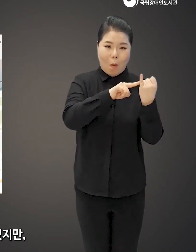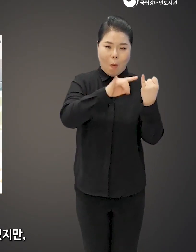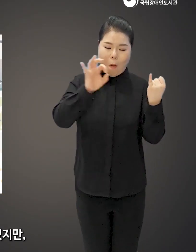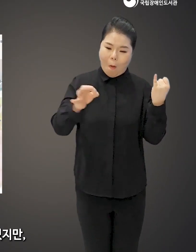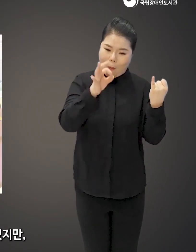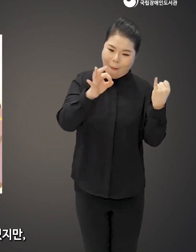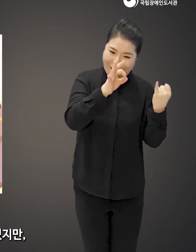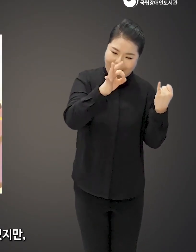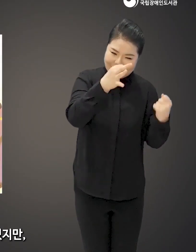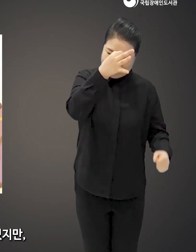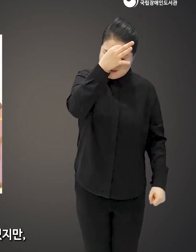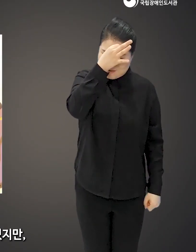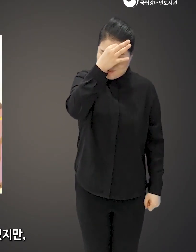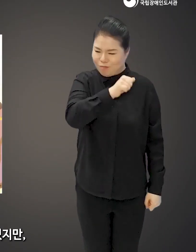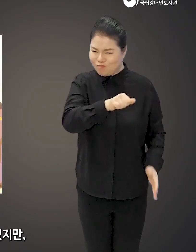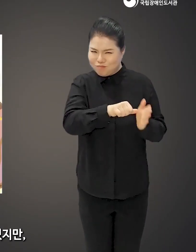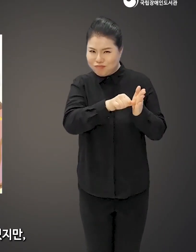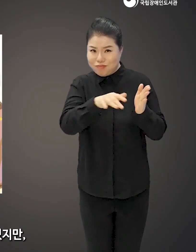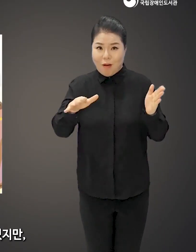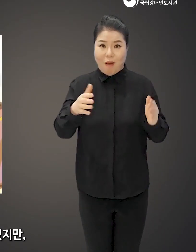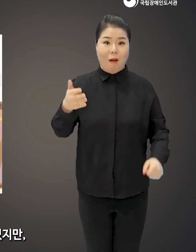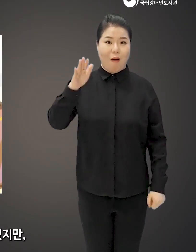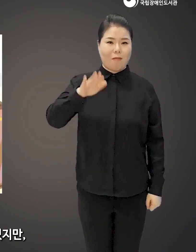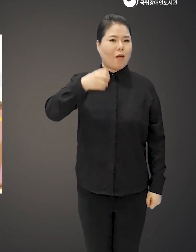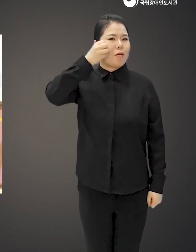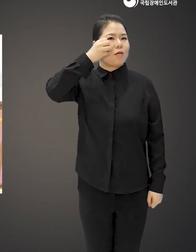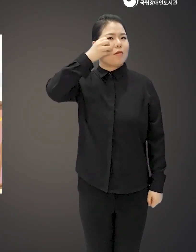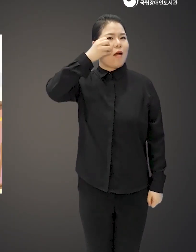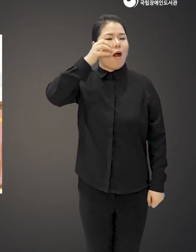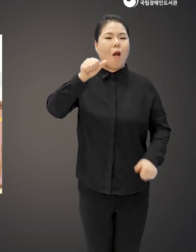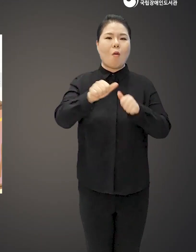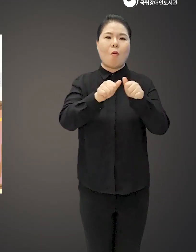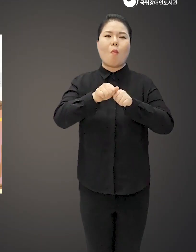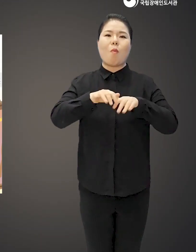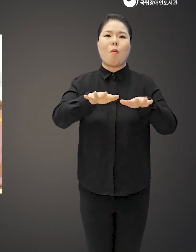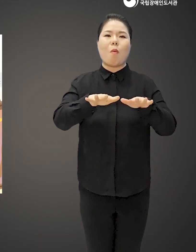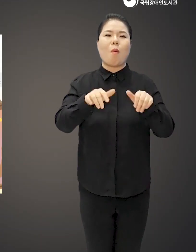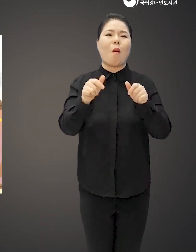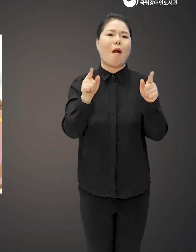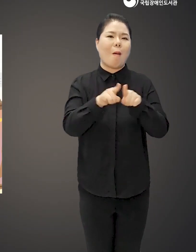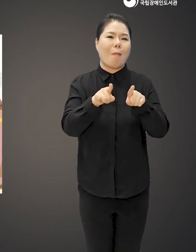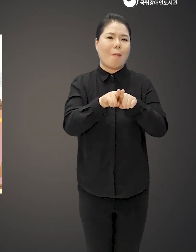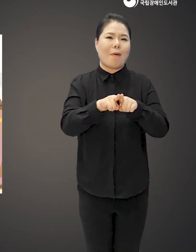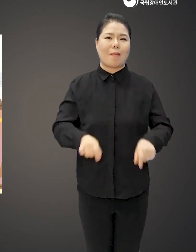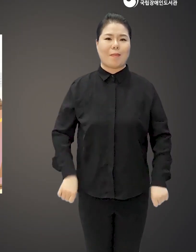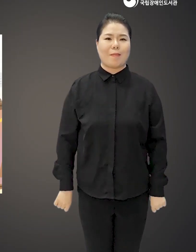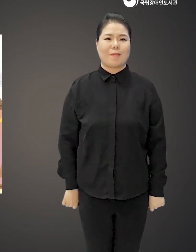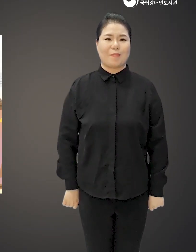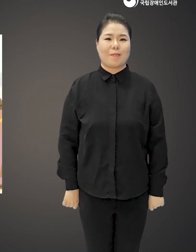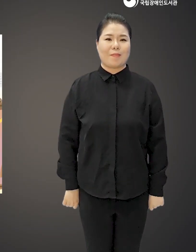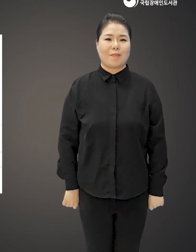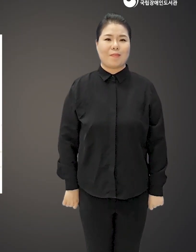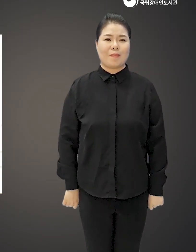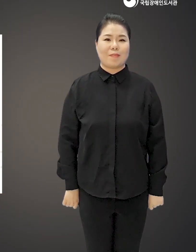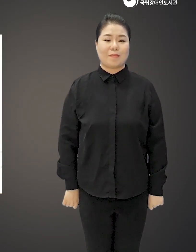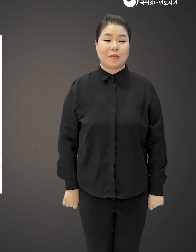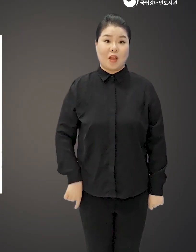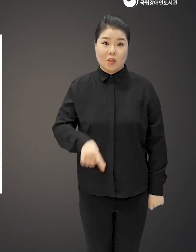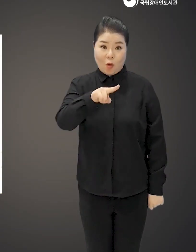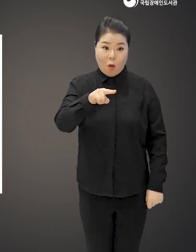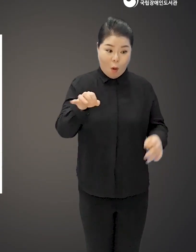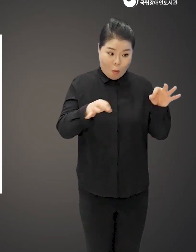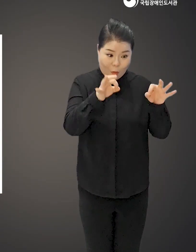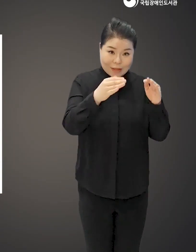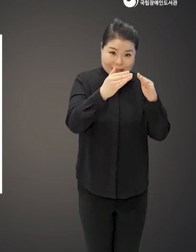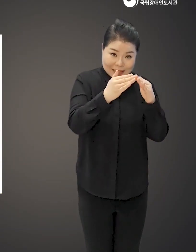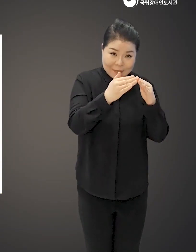동네에서 방덕씨의 바느질 솜씨를 따라올 사람이 없었지만 수선집을 둘러싼 기묘한 소문은 가득한데.